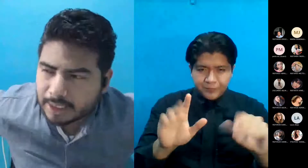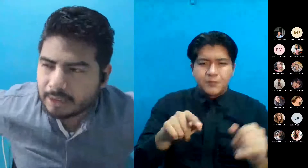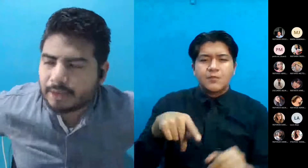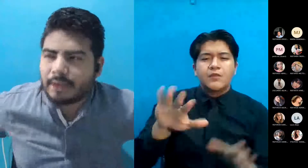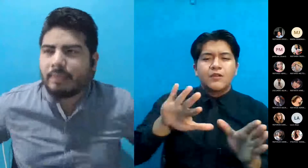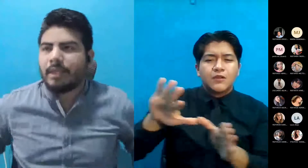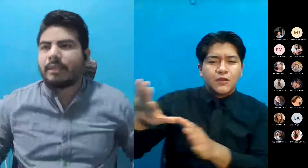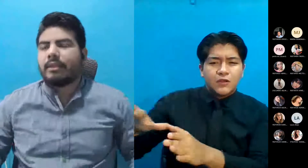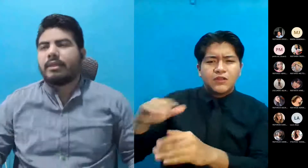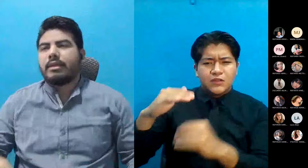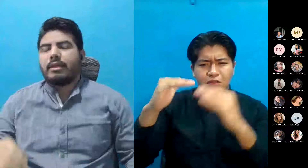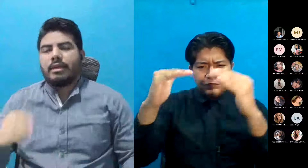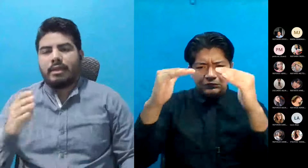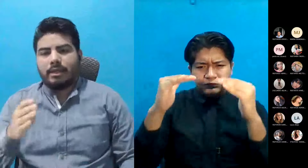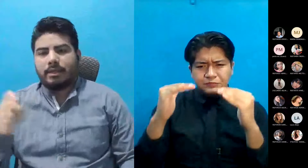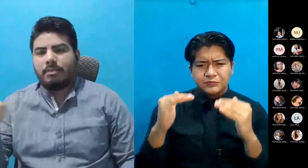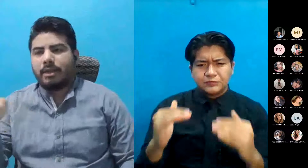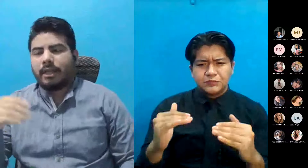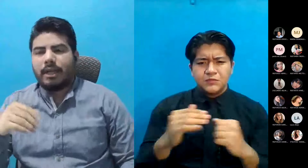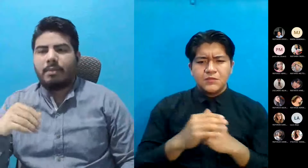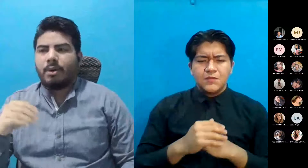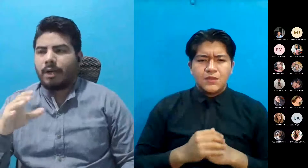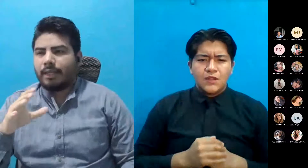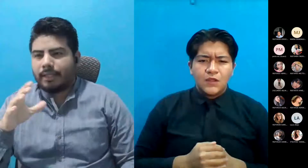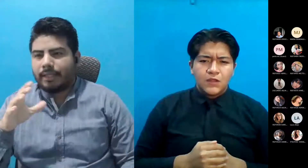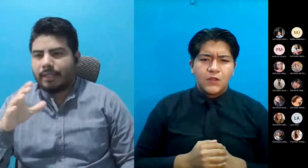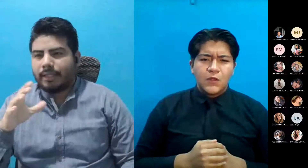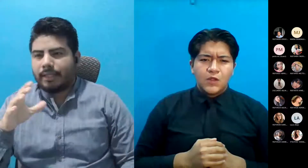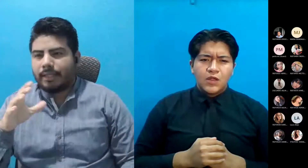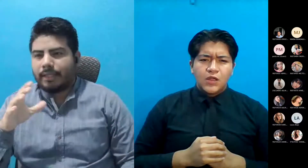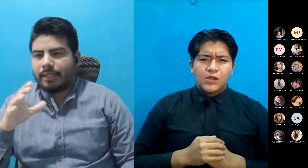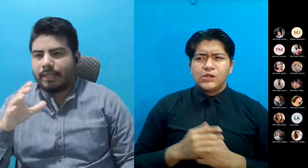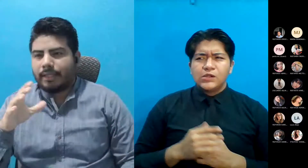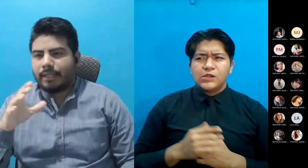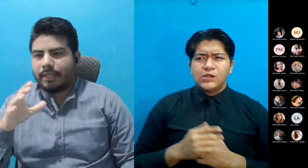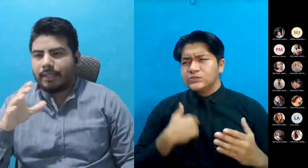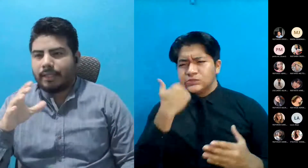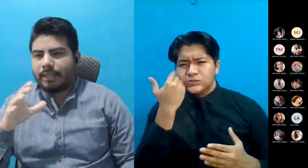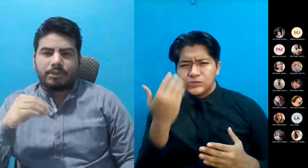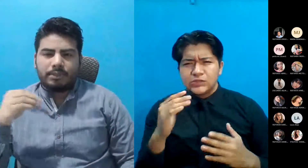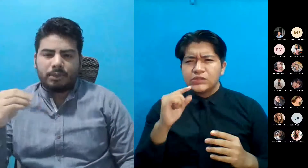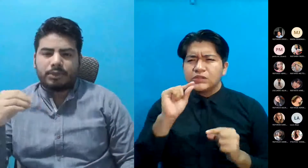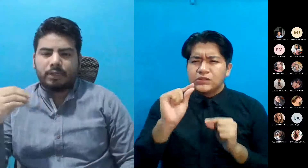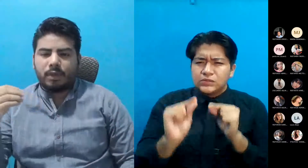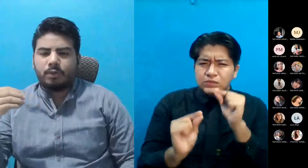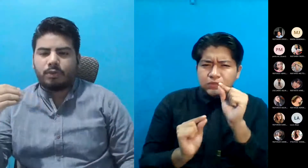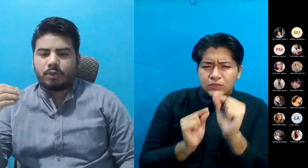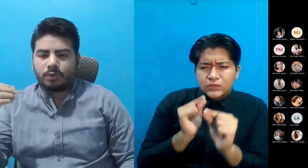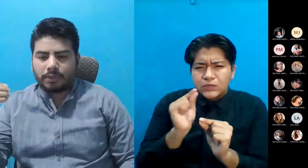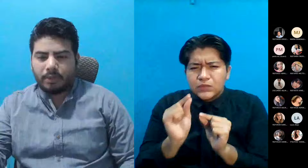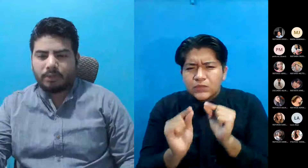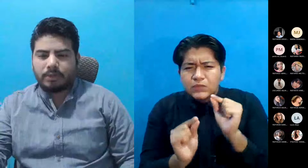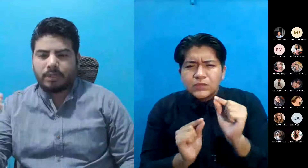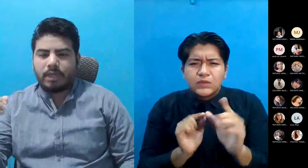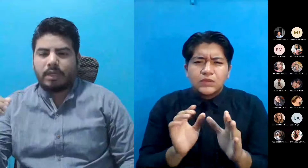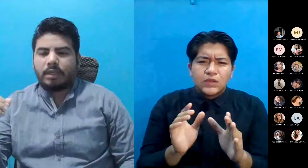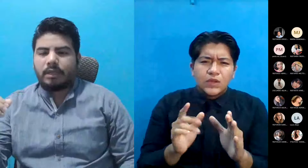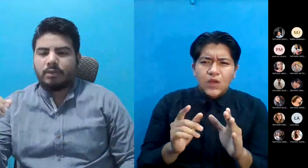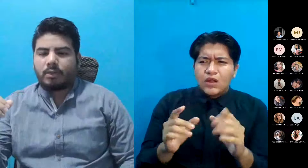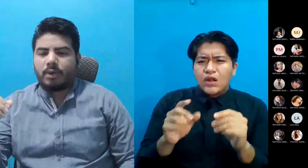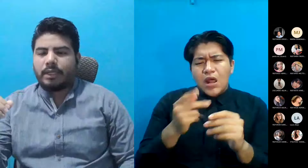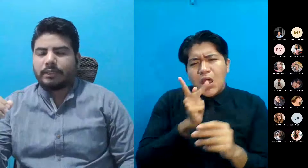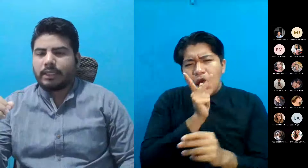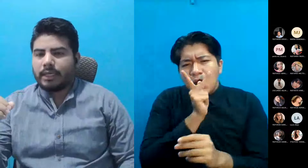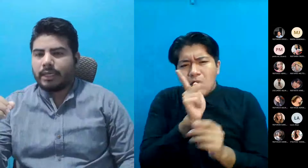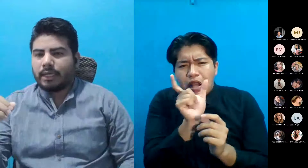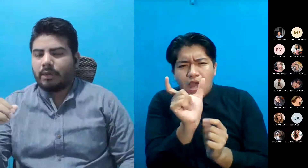partes, también de manera paulatina, que vayamos pues, dando algunos conceptos